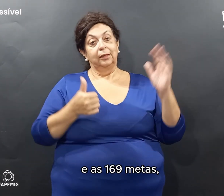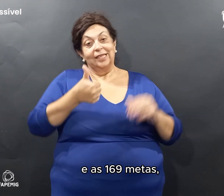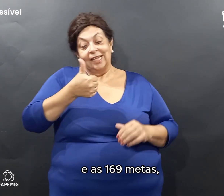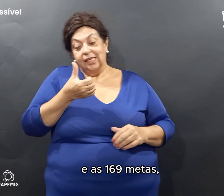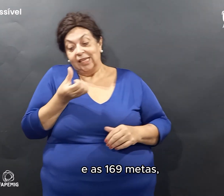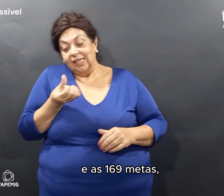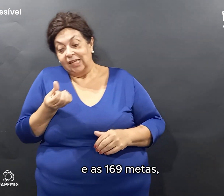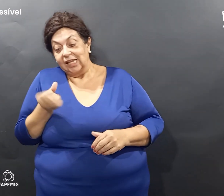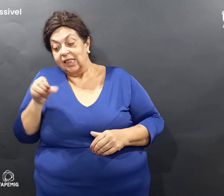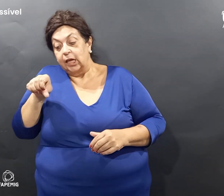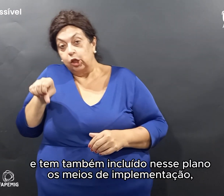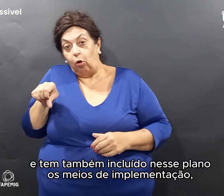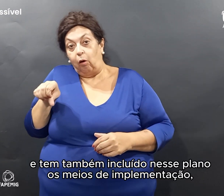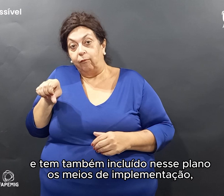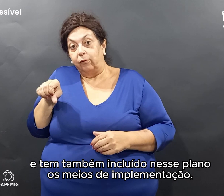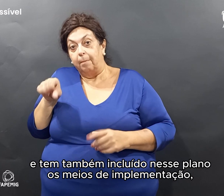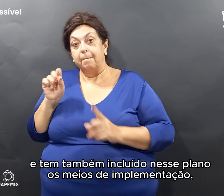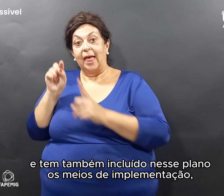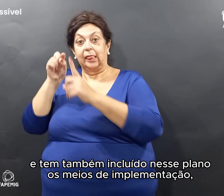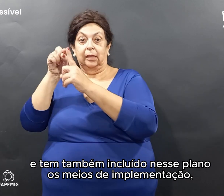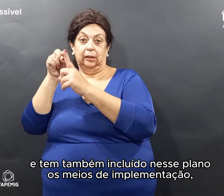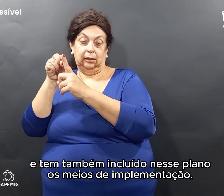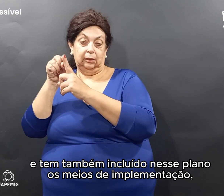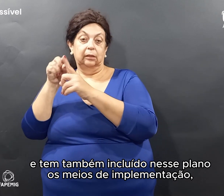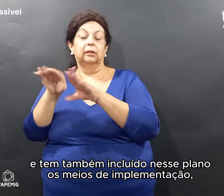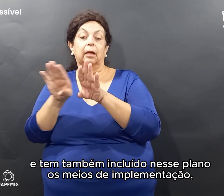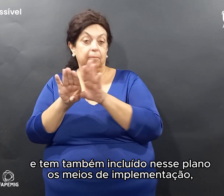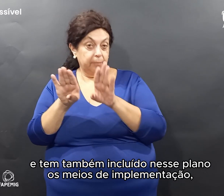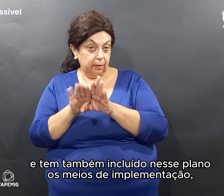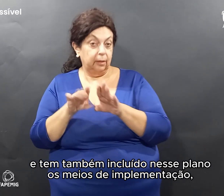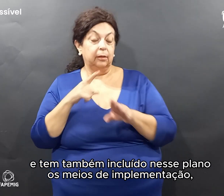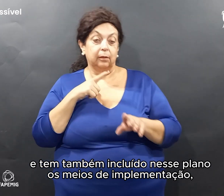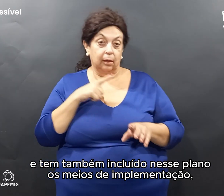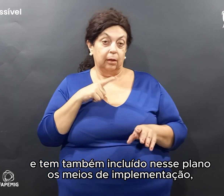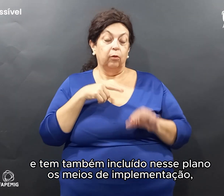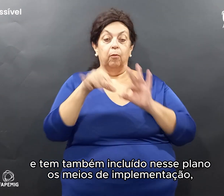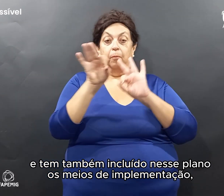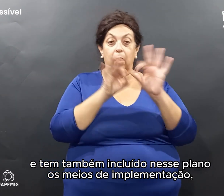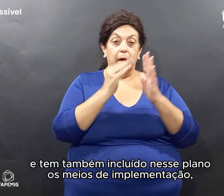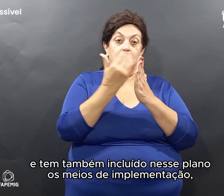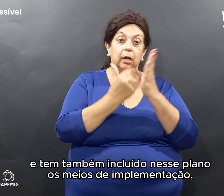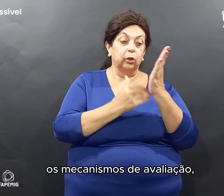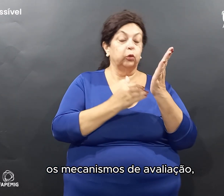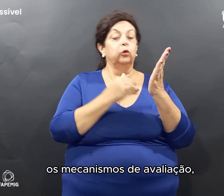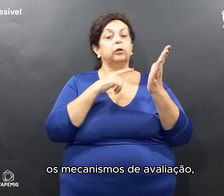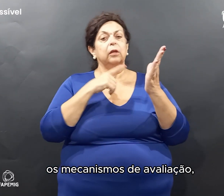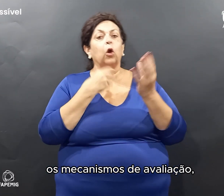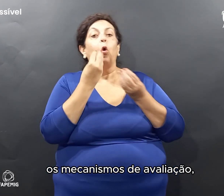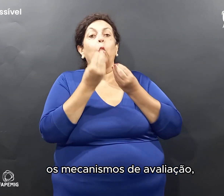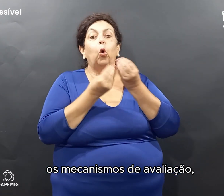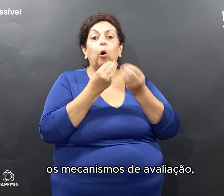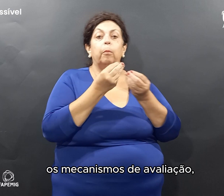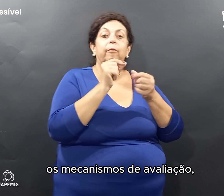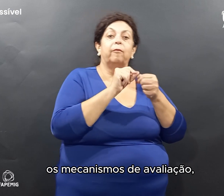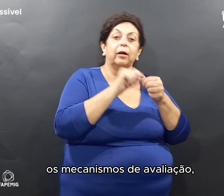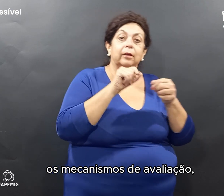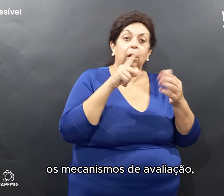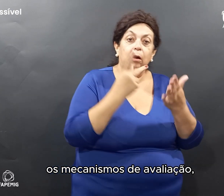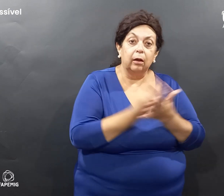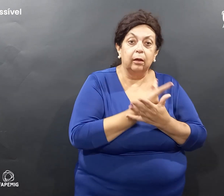169 metas, e tem também incluído nesse plano, né, os meios de implementação, os mecanismos de avaliação,